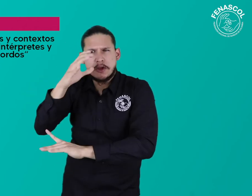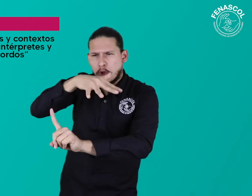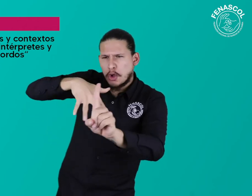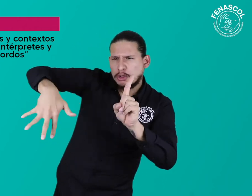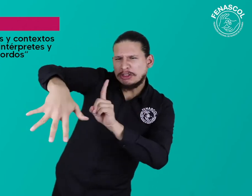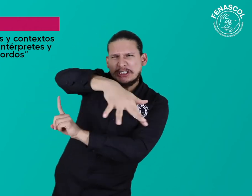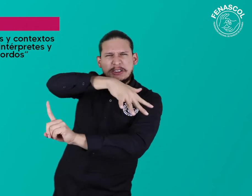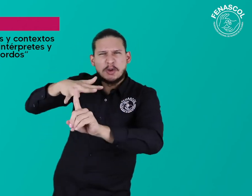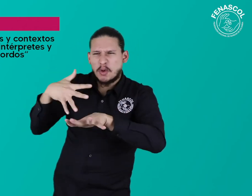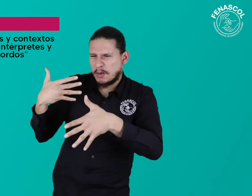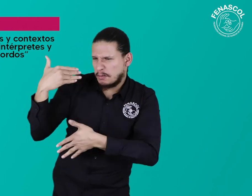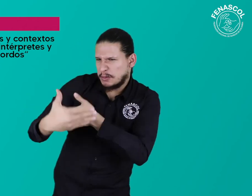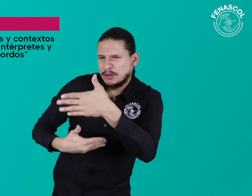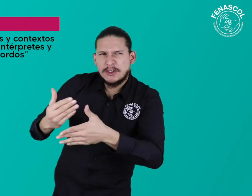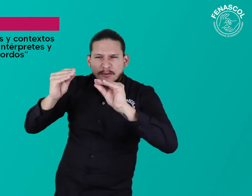Sordos en el País.